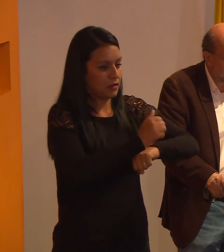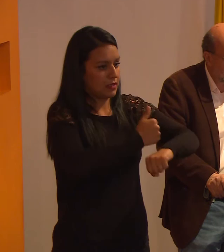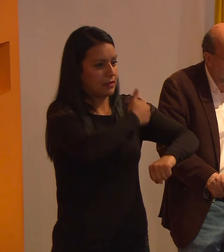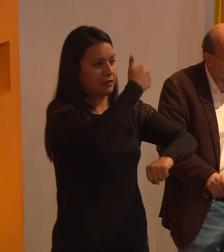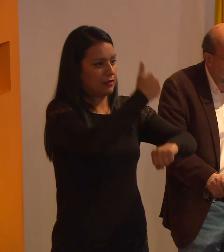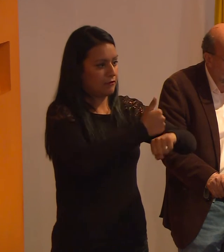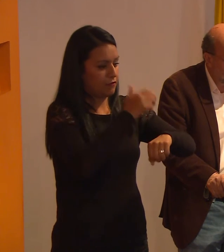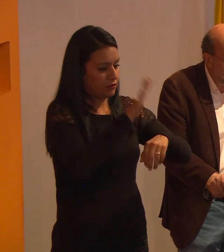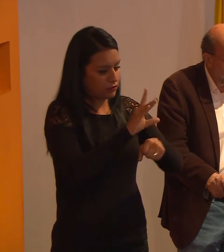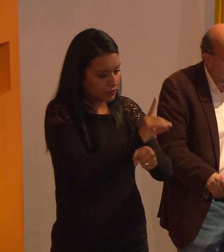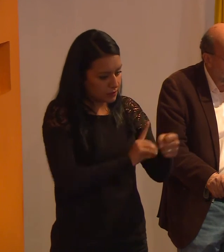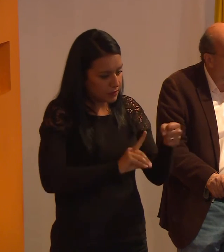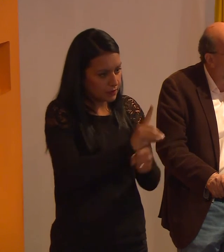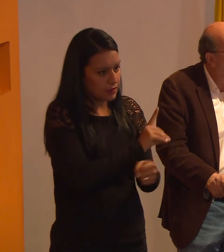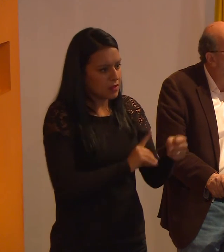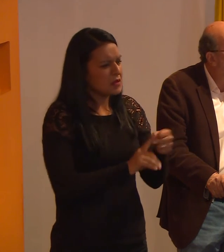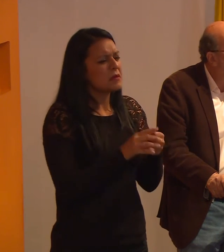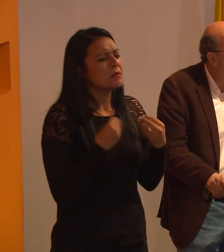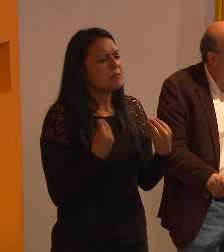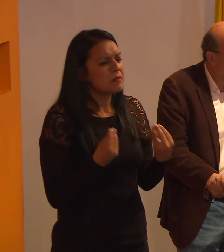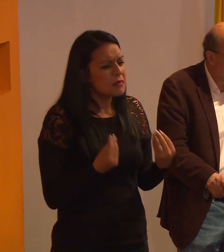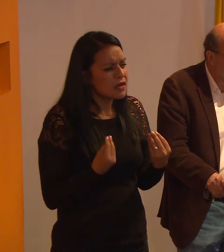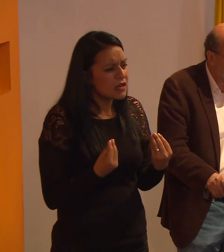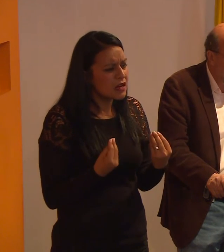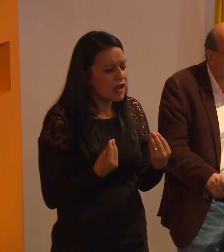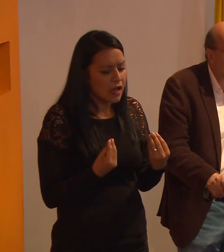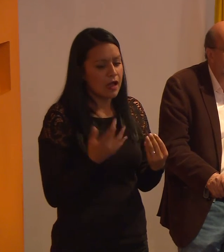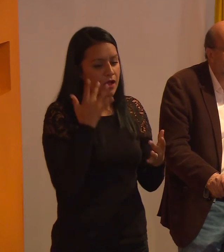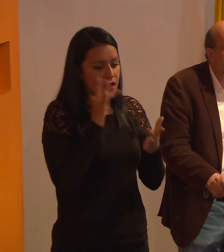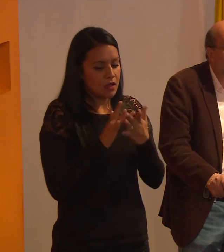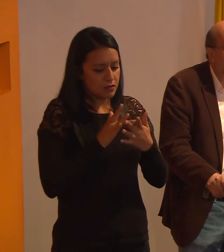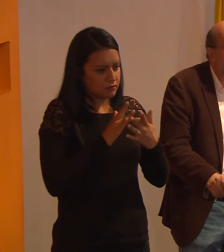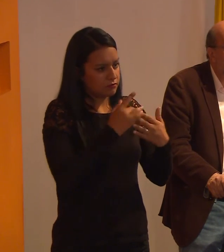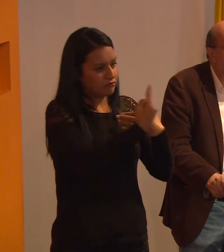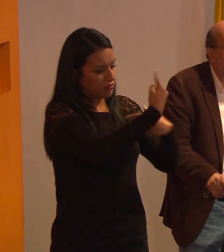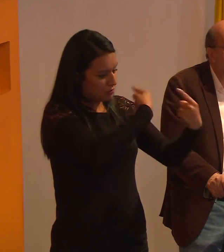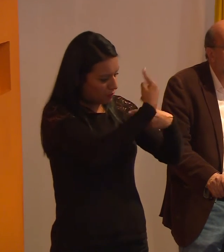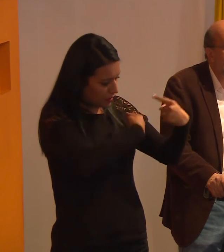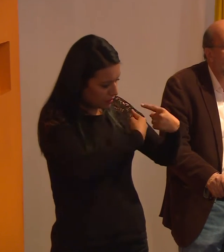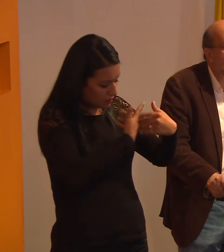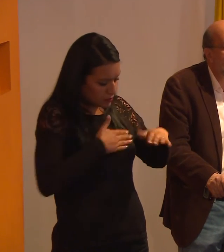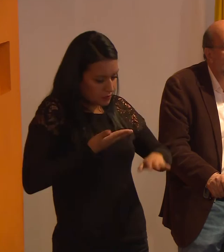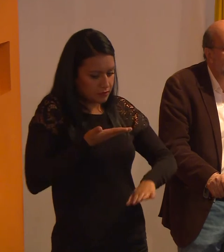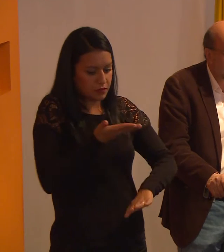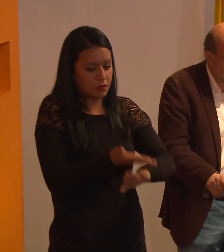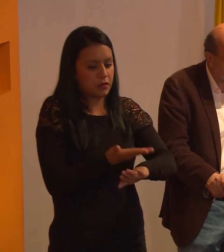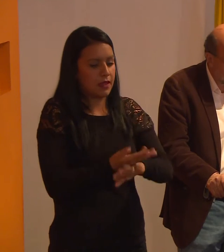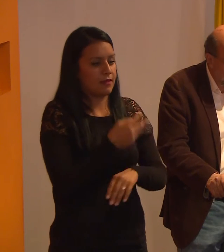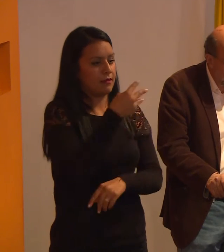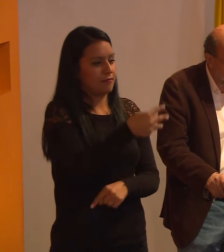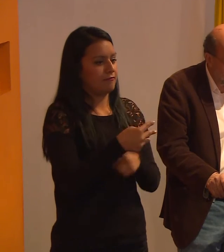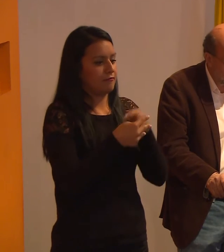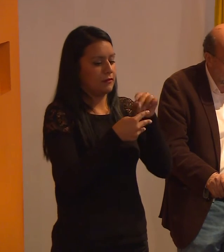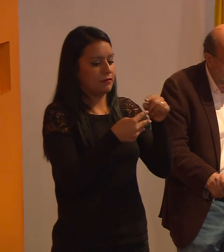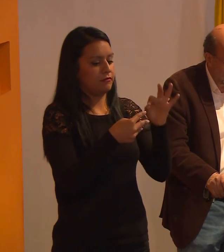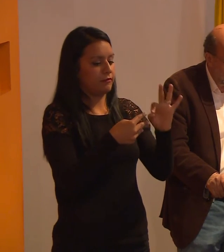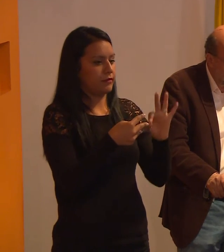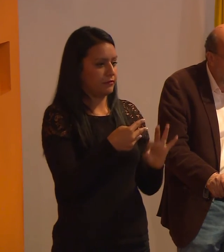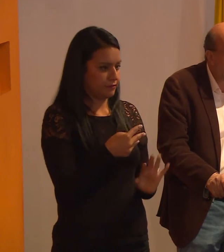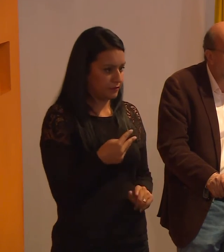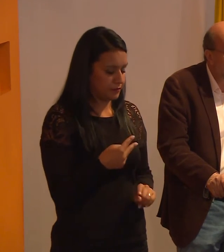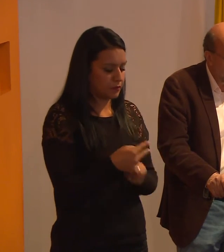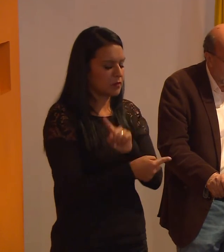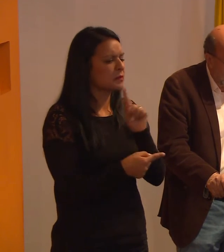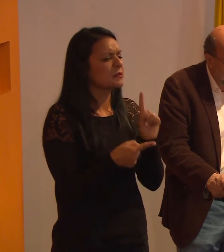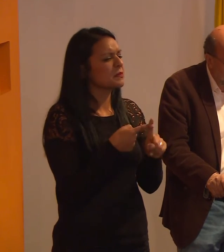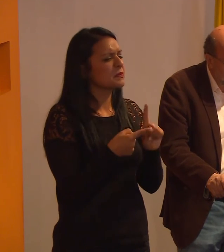de departamento para consolidar las directrices que proponemos en tres escenarios.